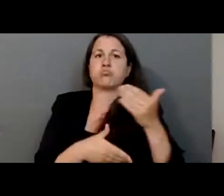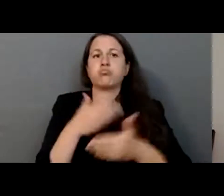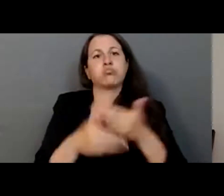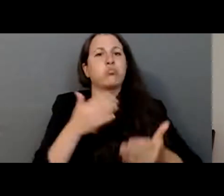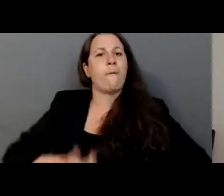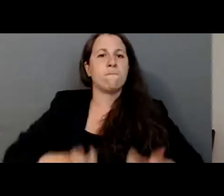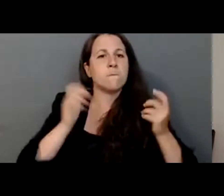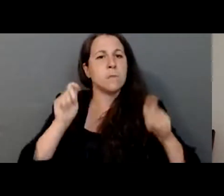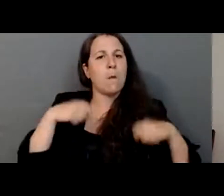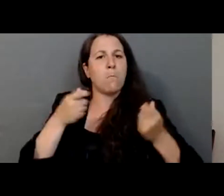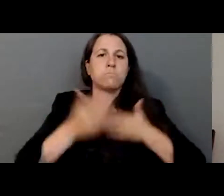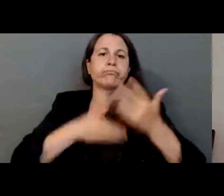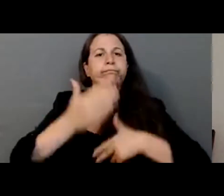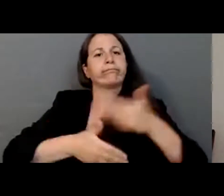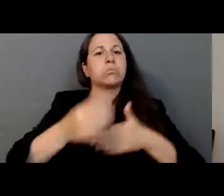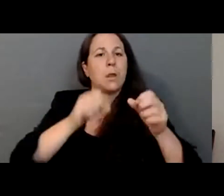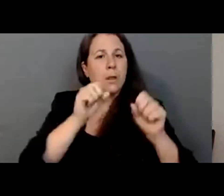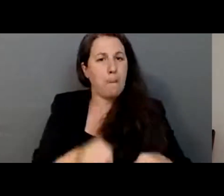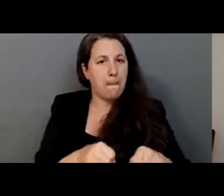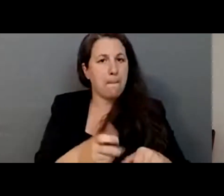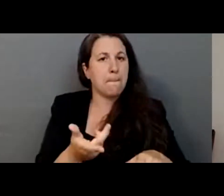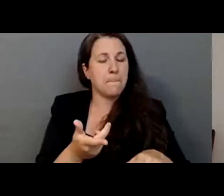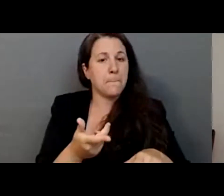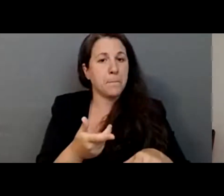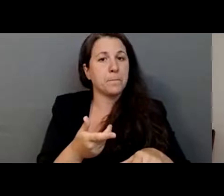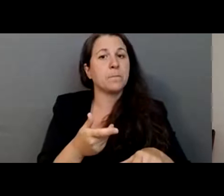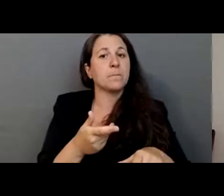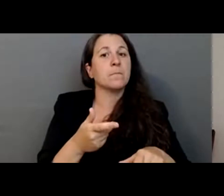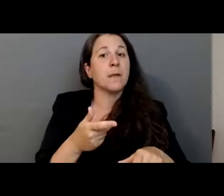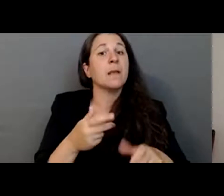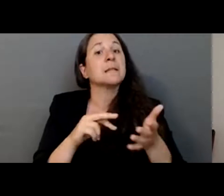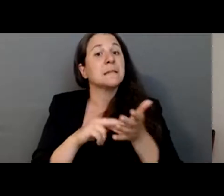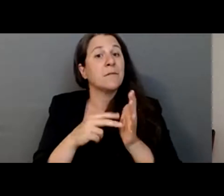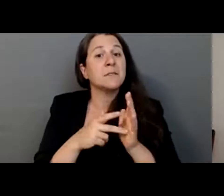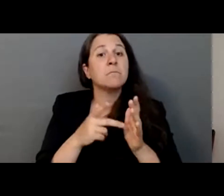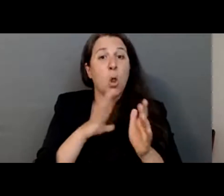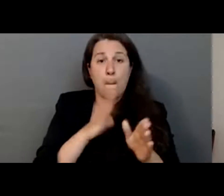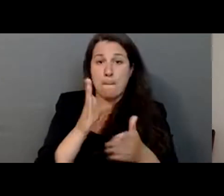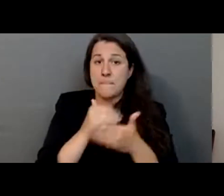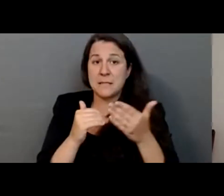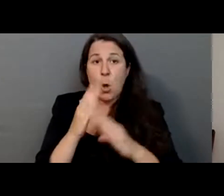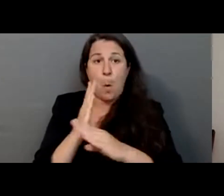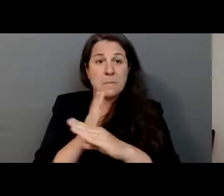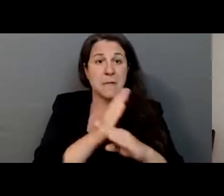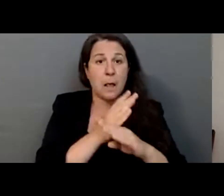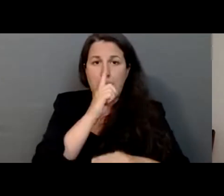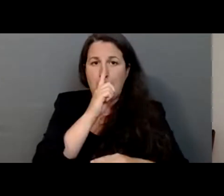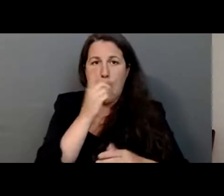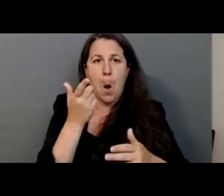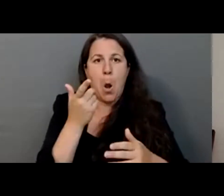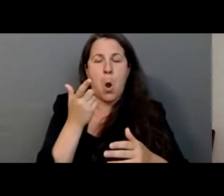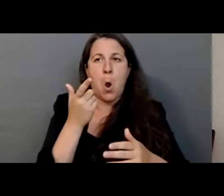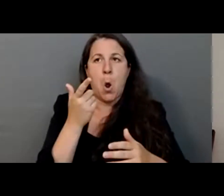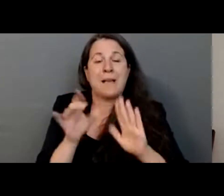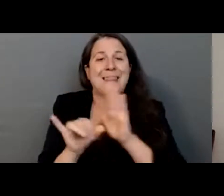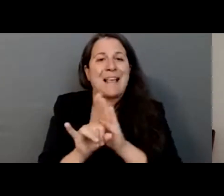semble, ce n'est pas parce que ces obstacles ne sont pas tous identifiés que toutes les solutions à ces problèmes ne sont pas toutes trouvées, même s'il y en a